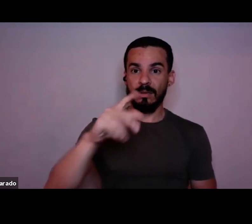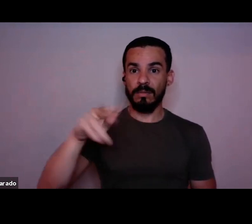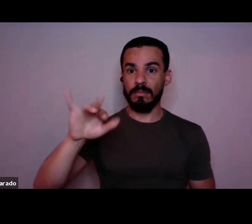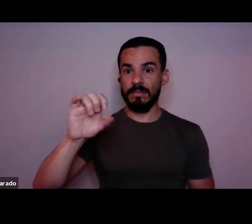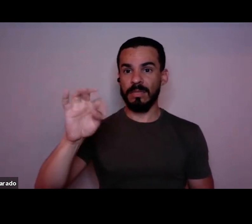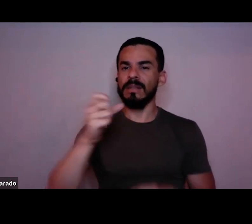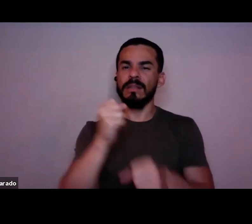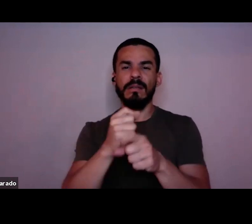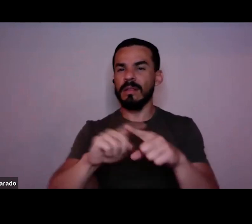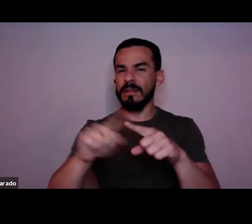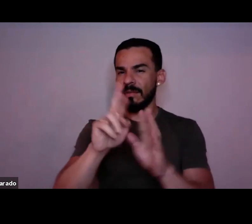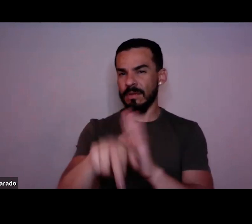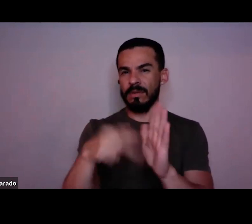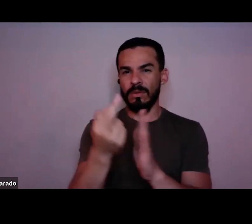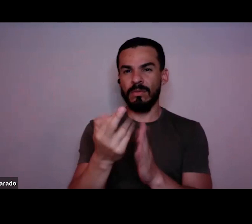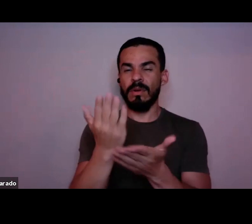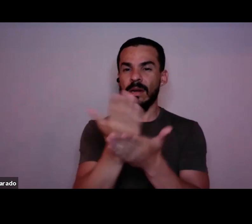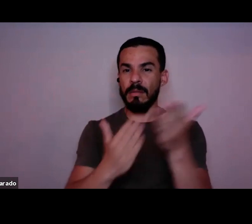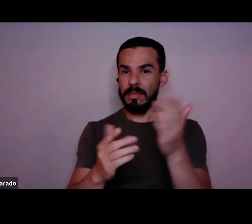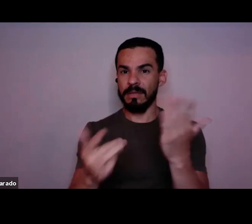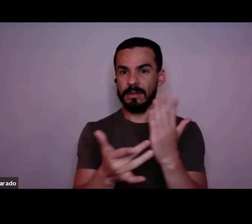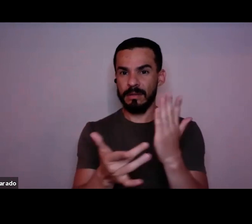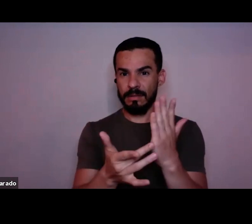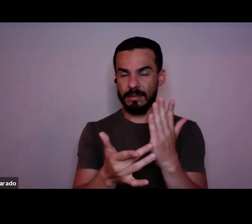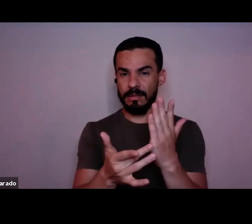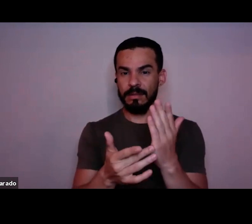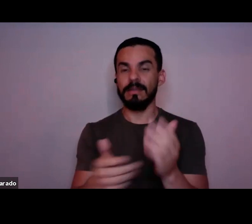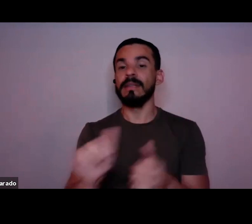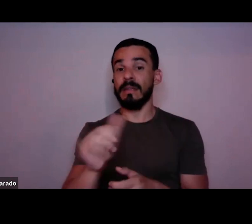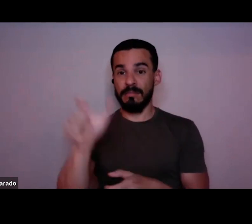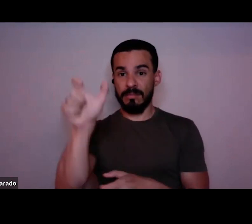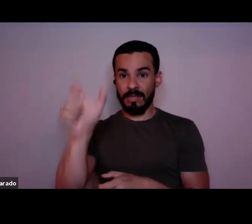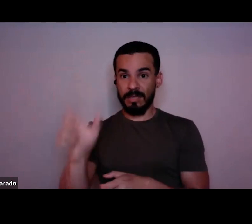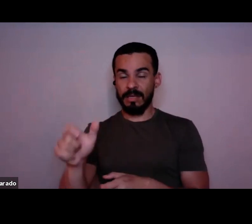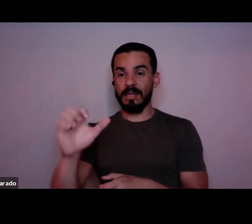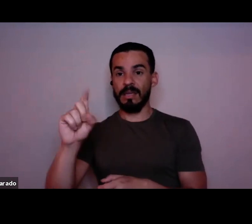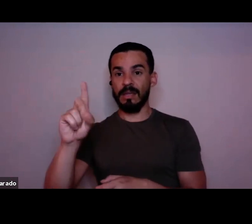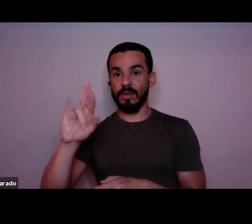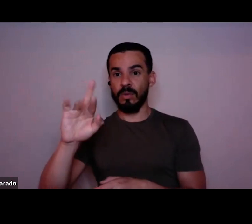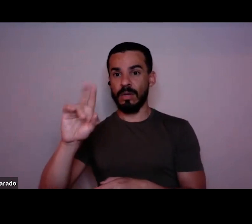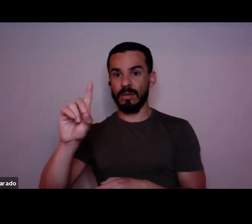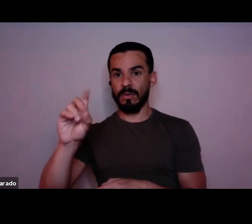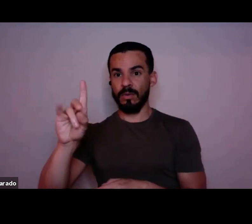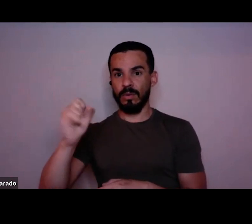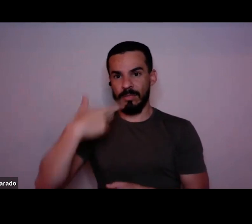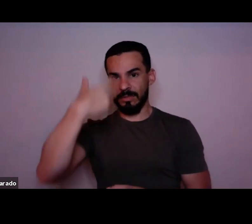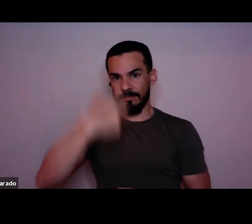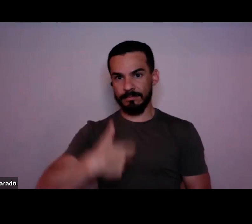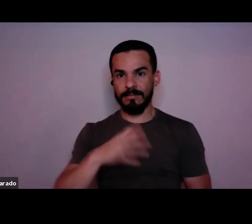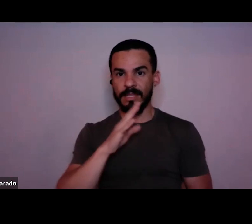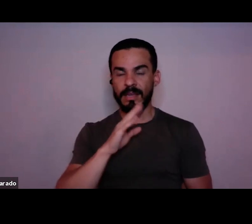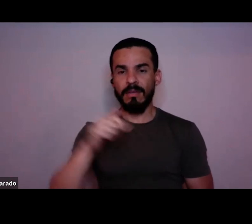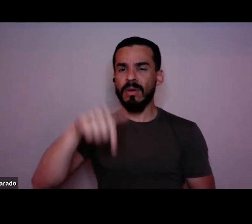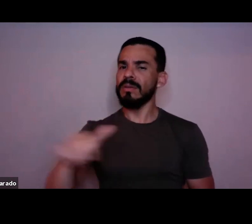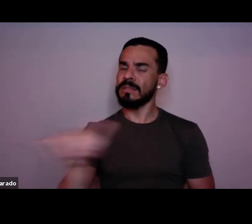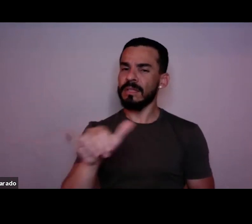distintos roles en la parte técnica les acompaña también Eduardo López Murillo quien les habla hoy también